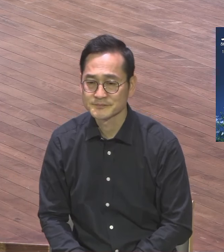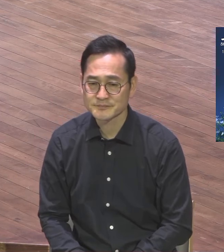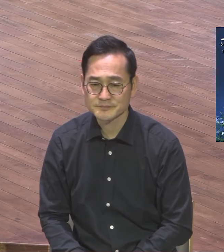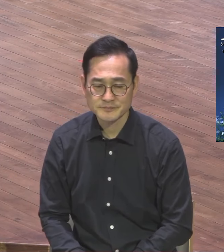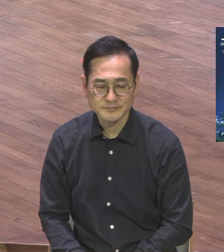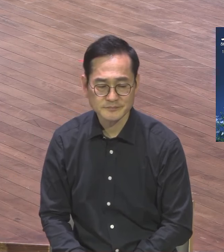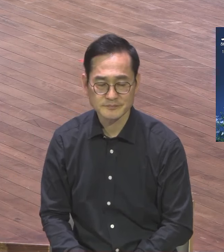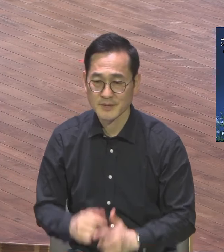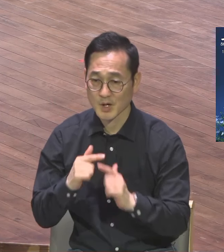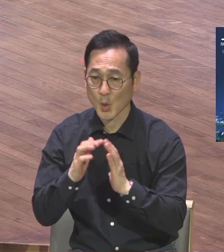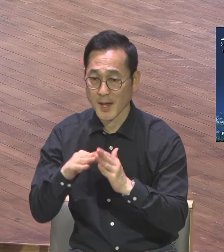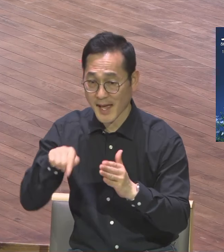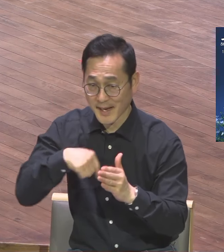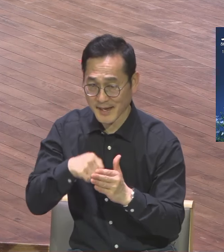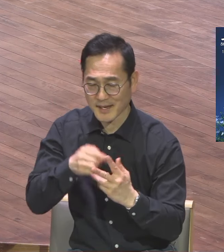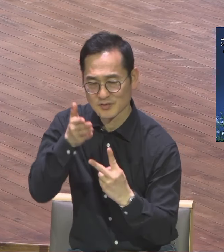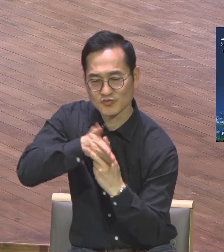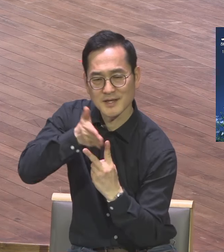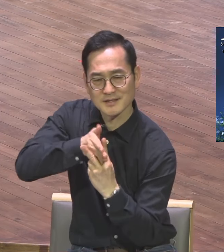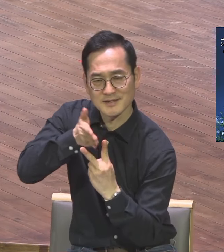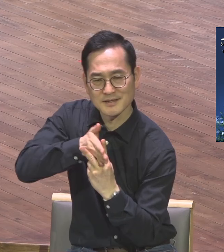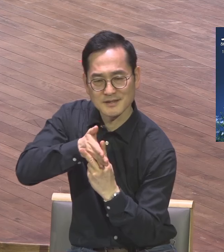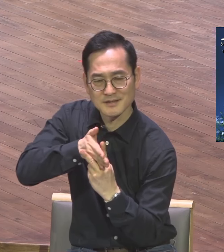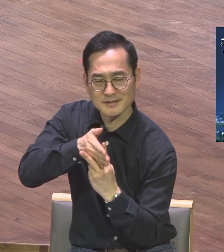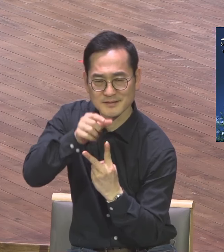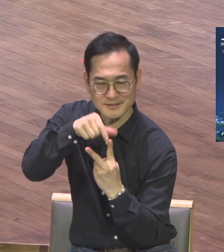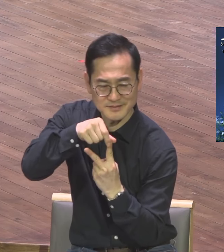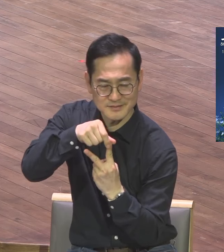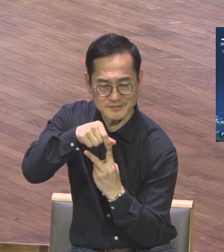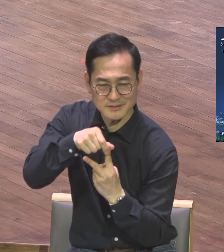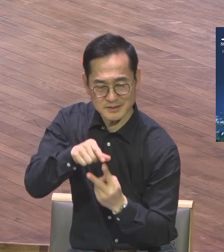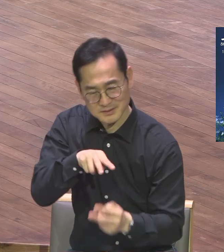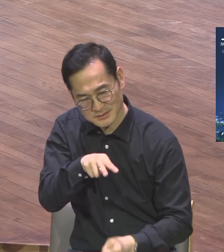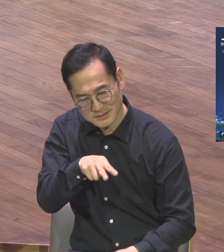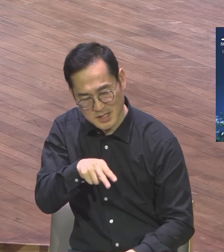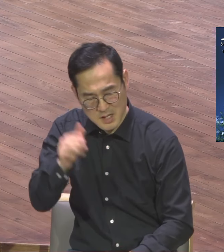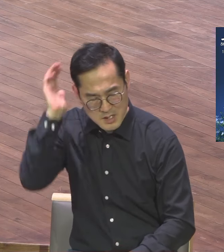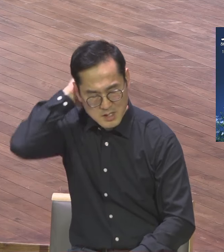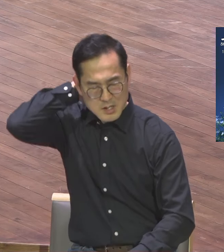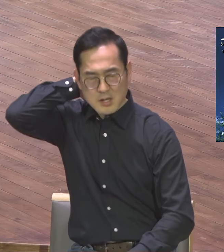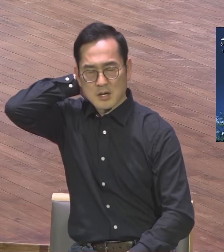교회 안에는요 두 부류의 사람이 있어요. 한 부류는 열받게 하는 사람이 있어요.